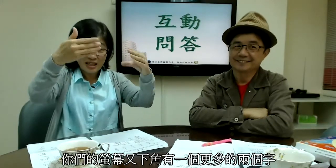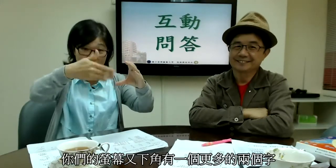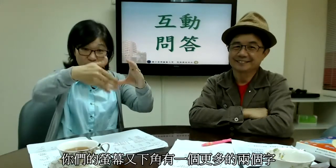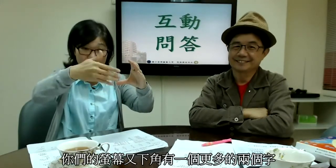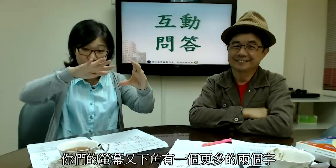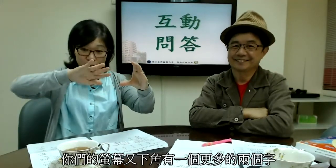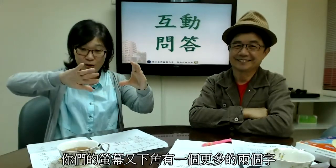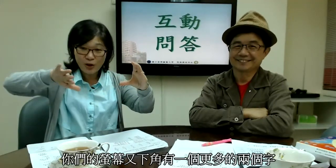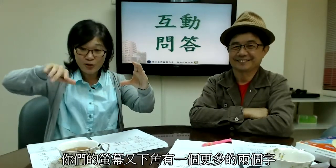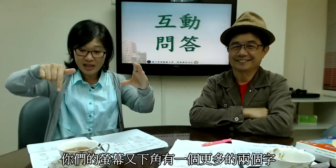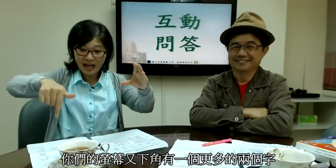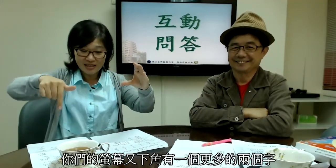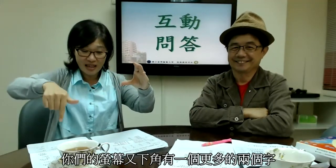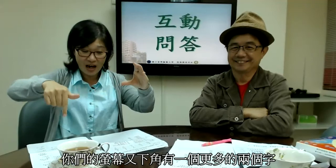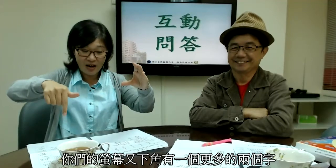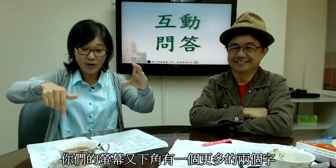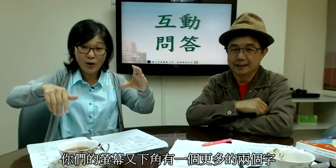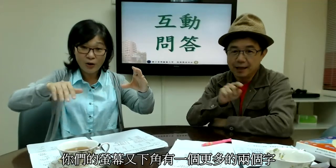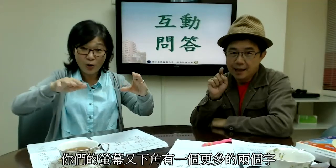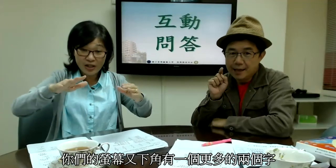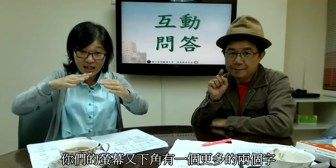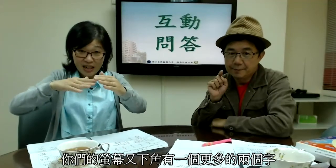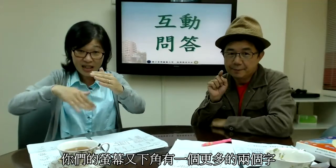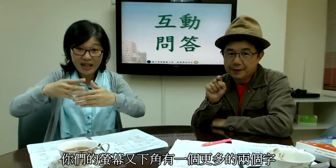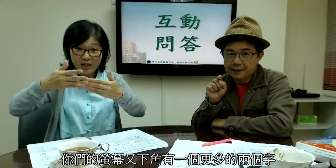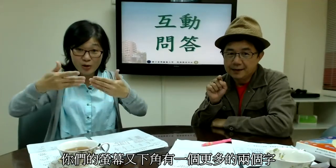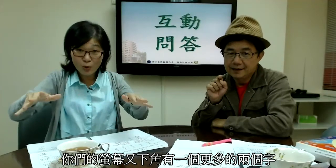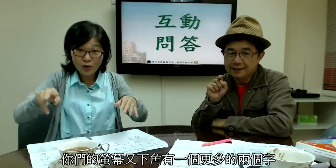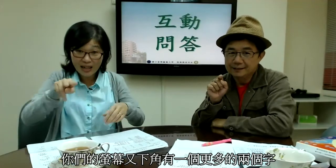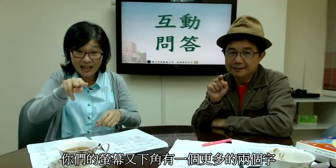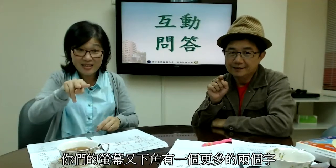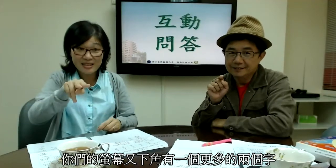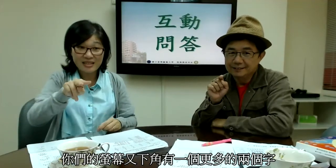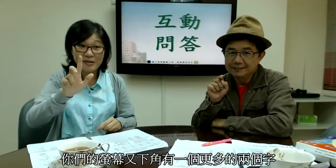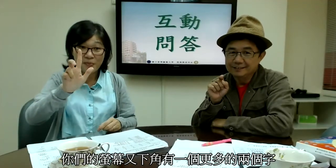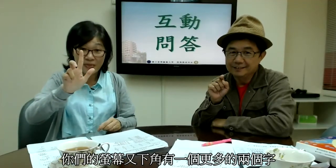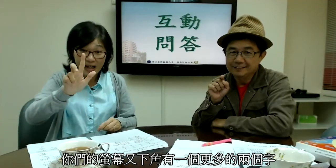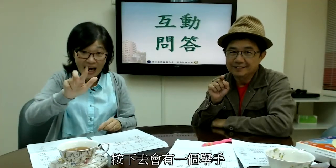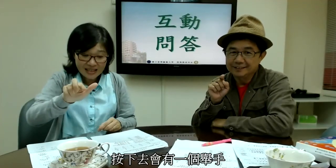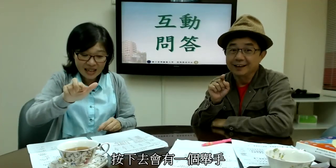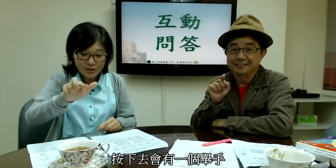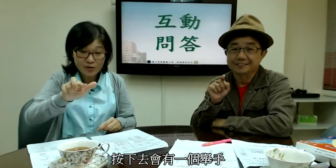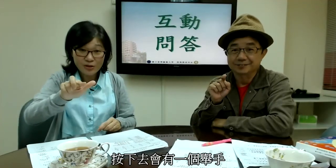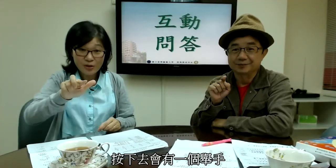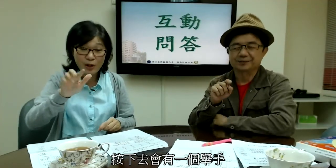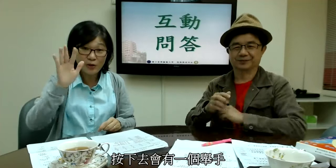幕右下角有一个更多的两个字，按下去会有一个